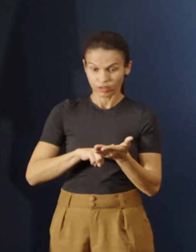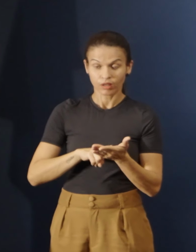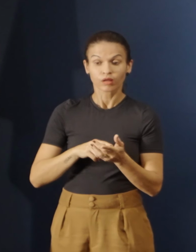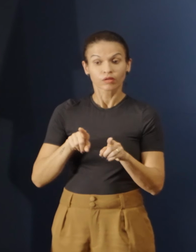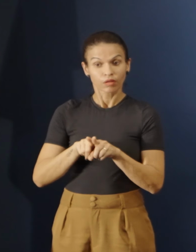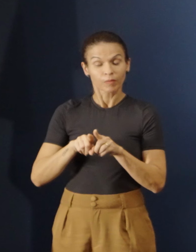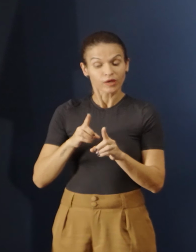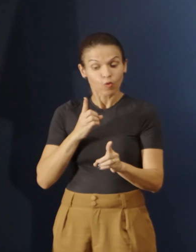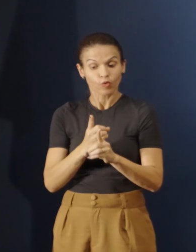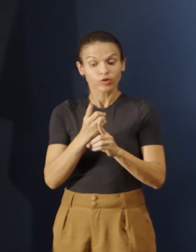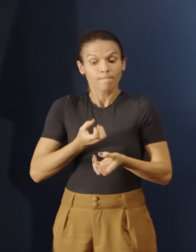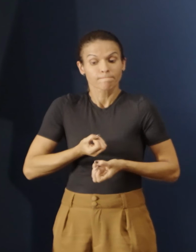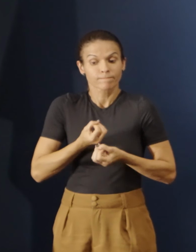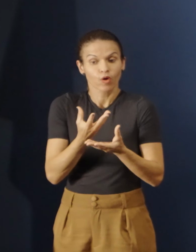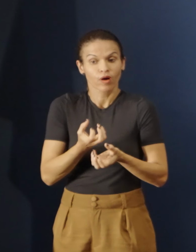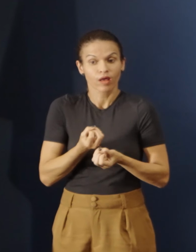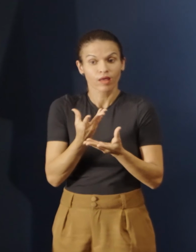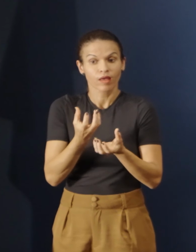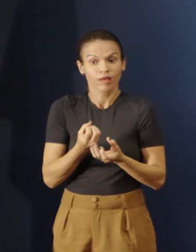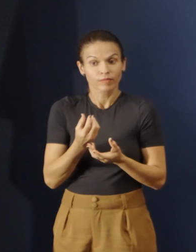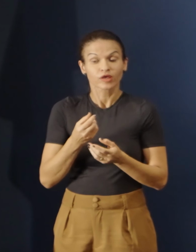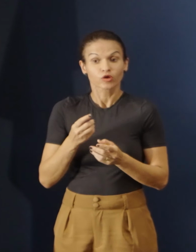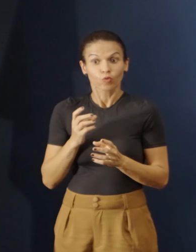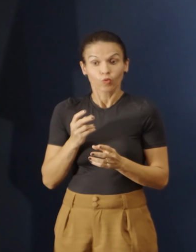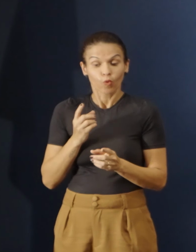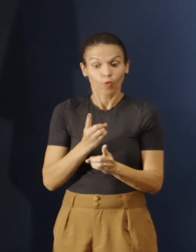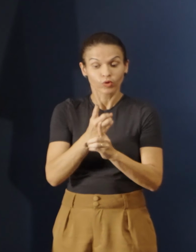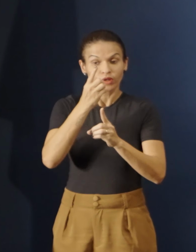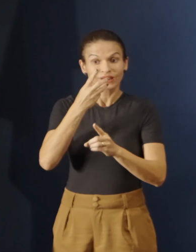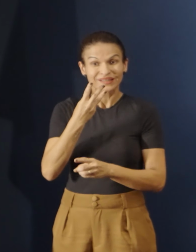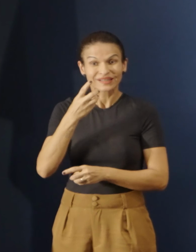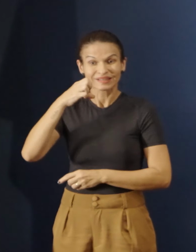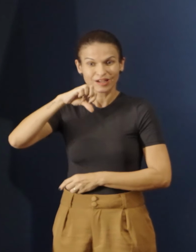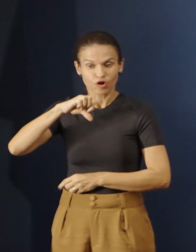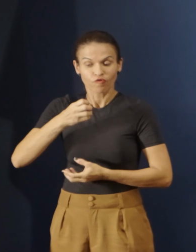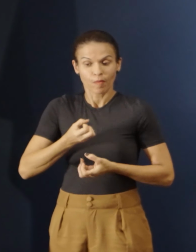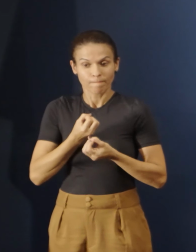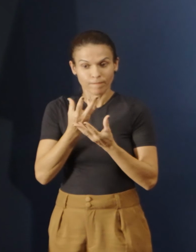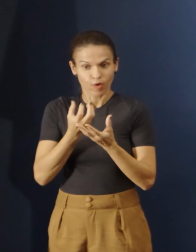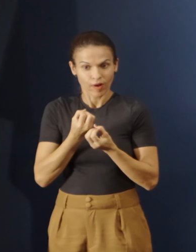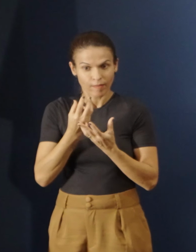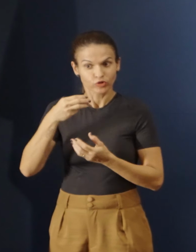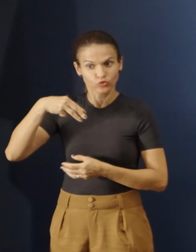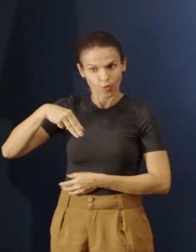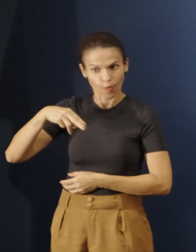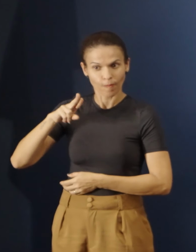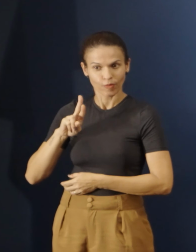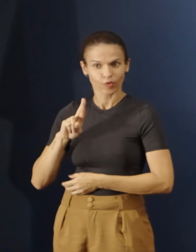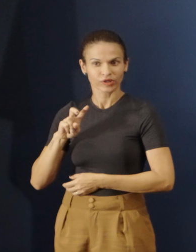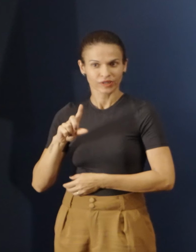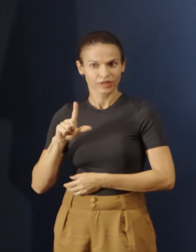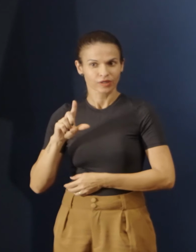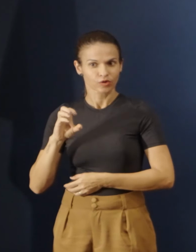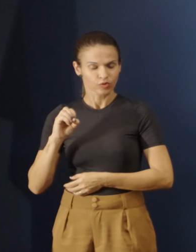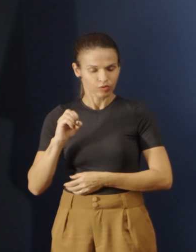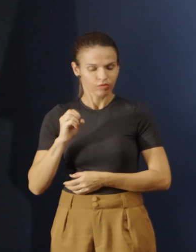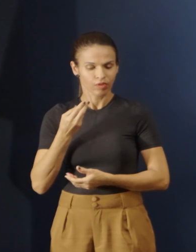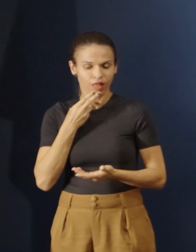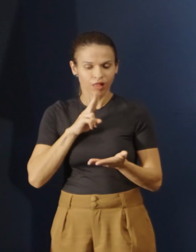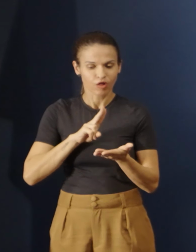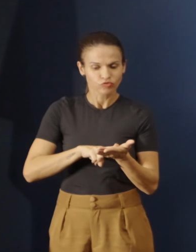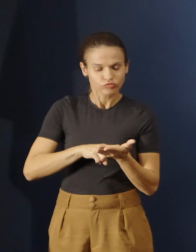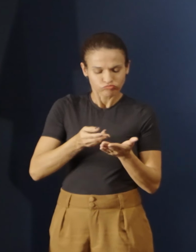também poemas. Encontrei 39 poemas do Murilo Mendes no meio das cartas, dobrado